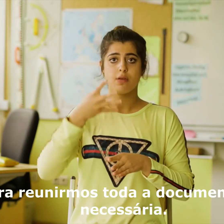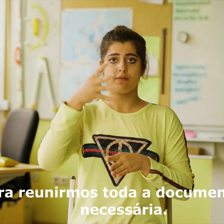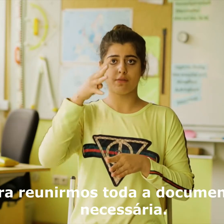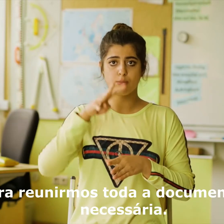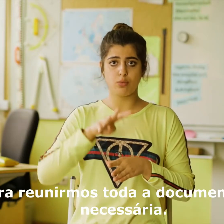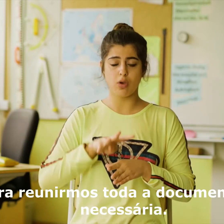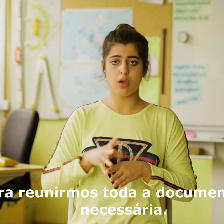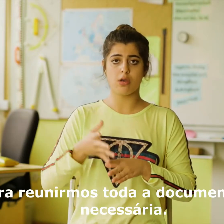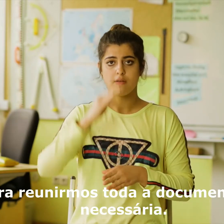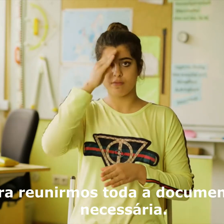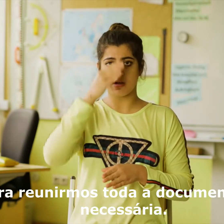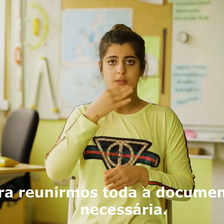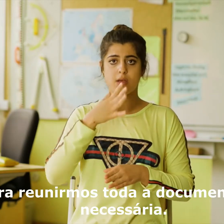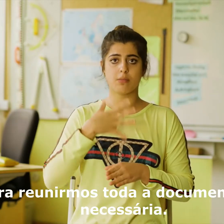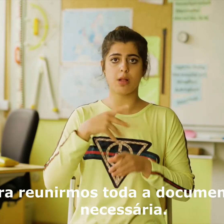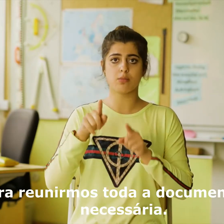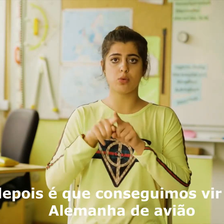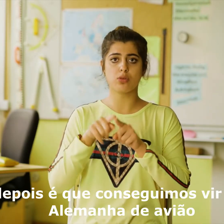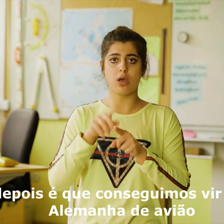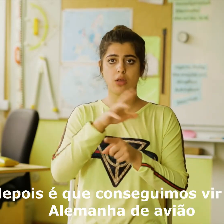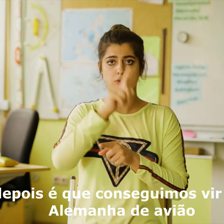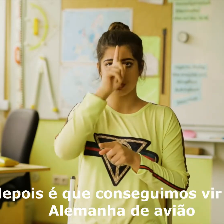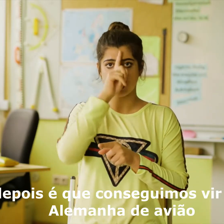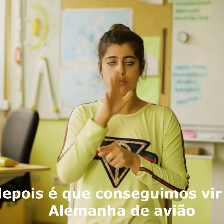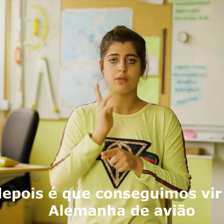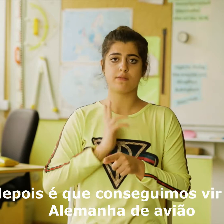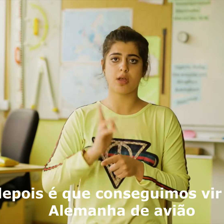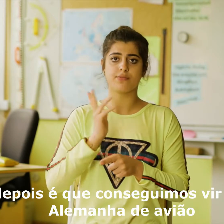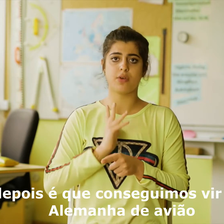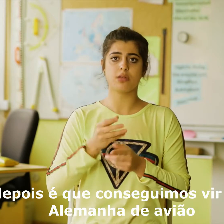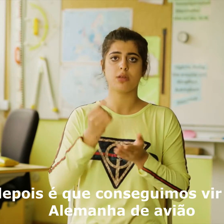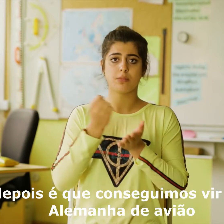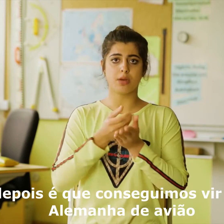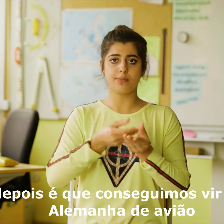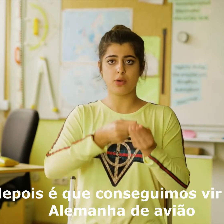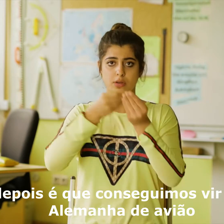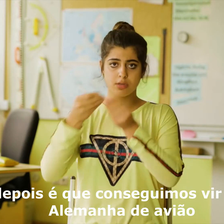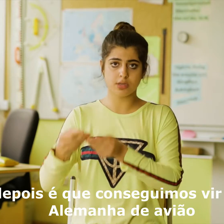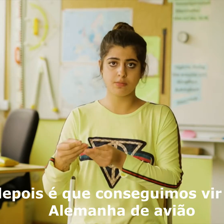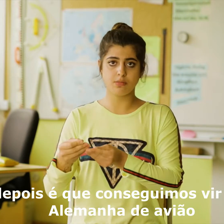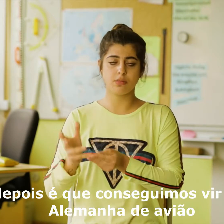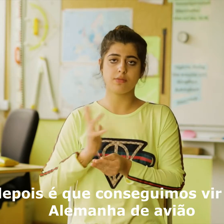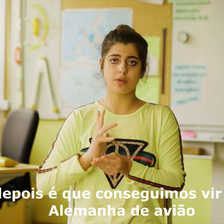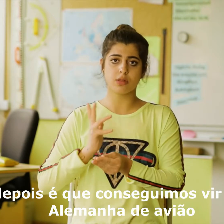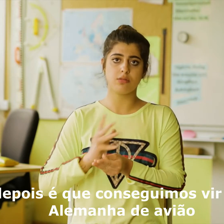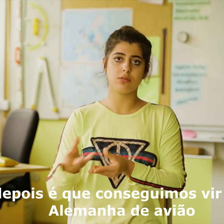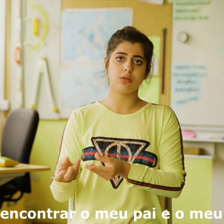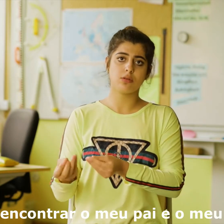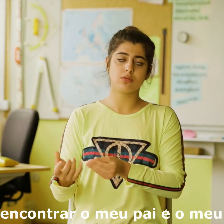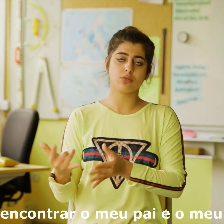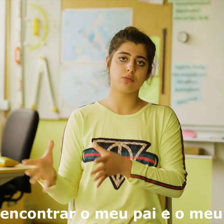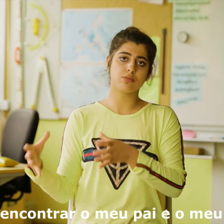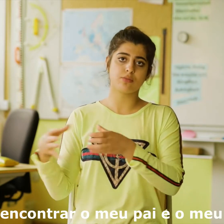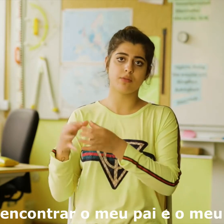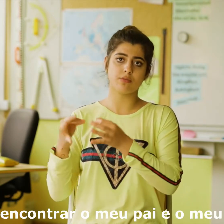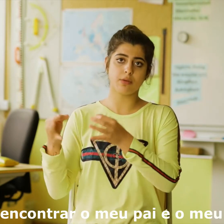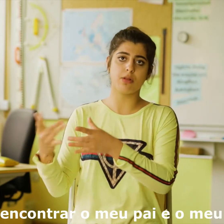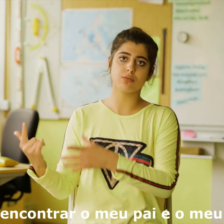lá 4 meses até podermos voar para a Alemanha e voltar a ver o meu pai e